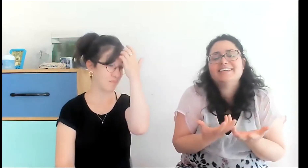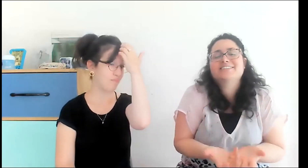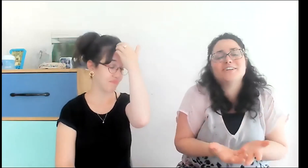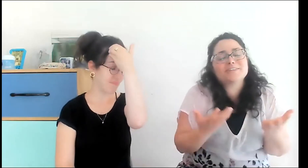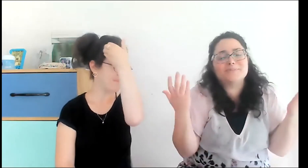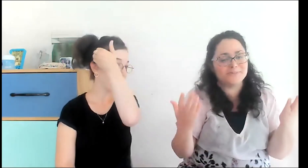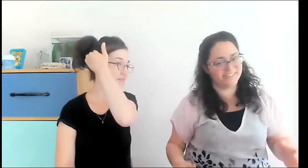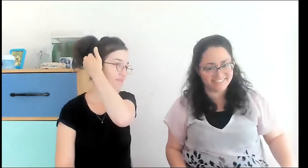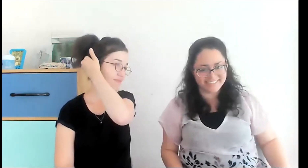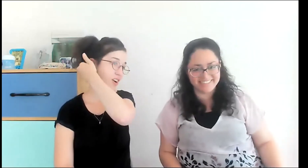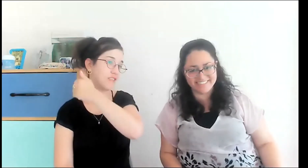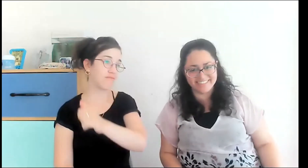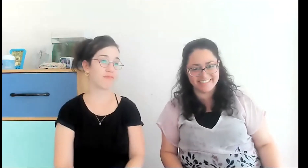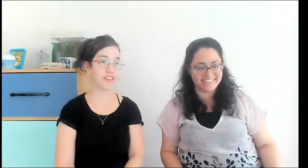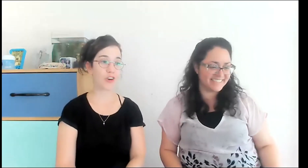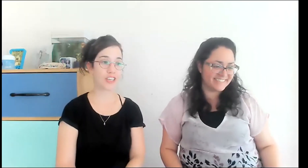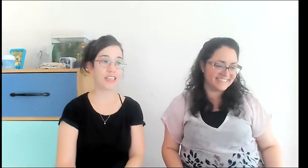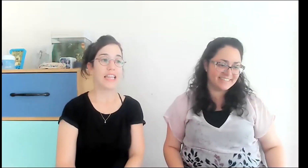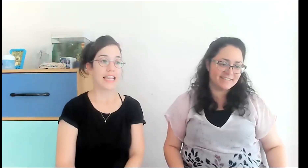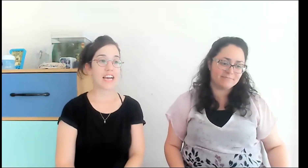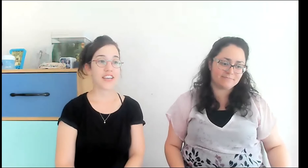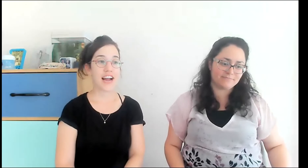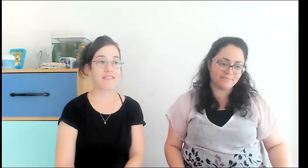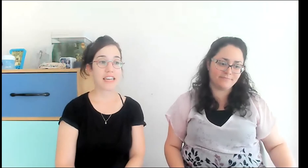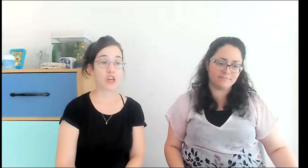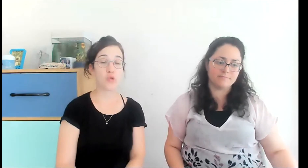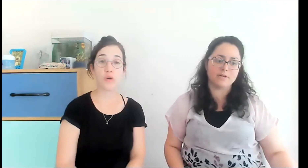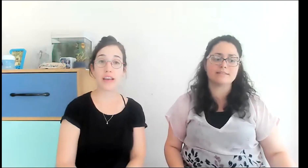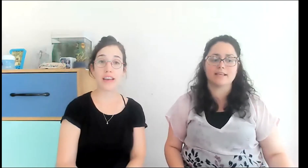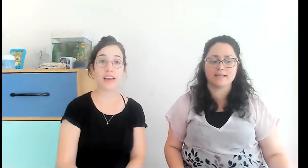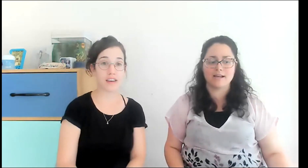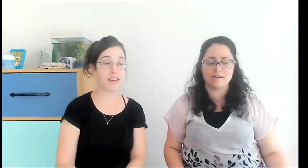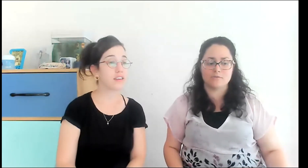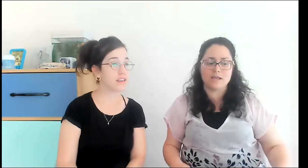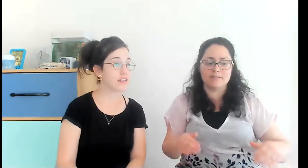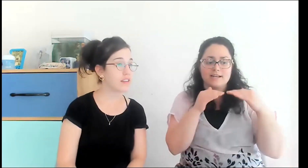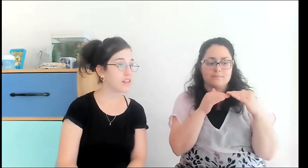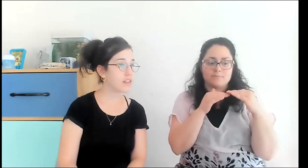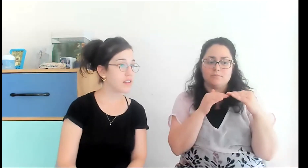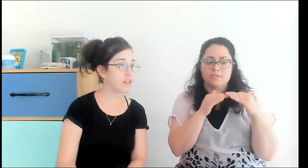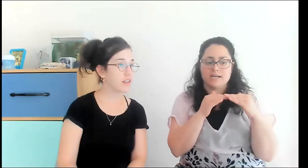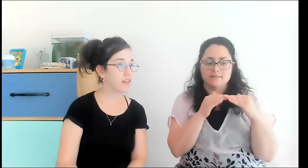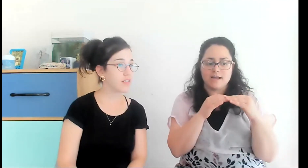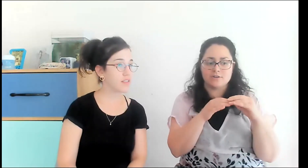כל המשמעות. נכון. נכון. עכשיו אנחנו... בוא נעשה רגע אולי מתחילת הפזמון עם שירה על כל